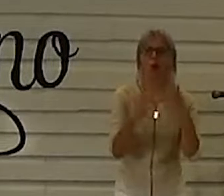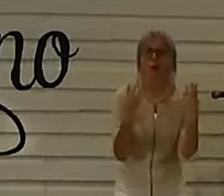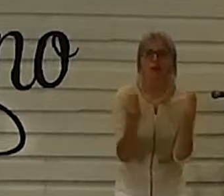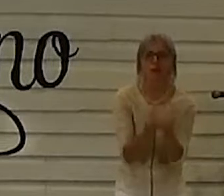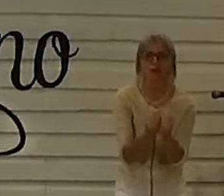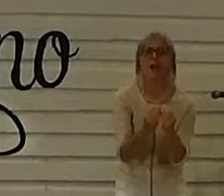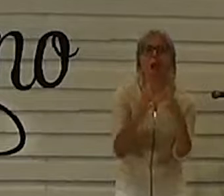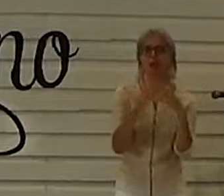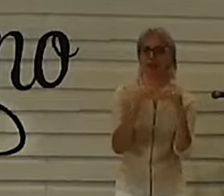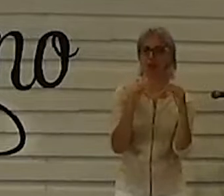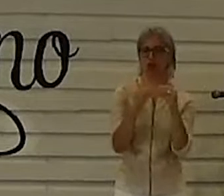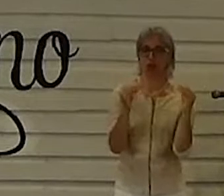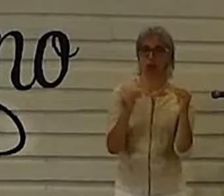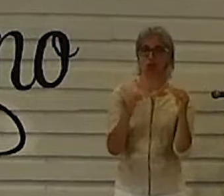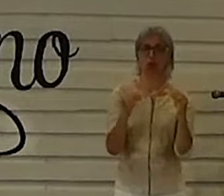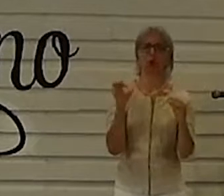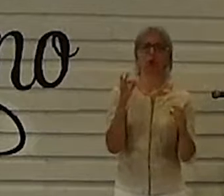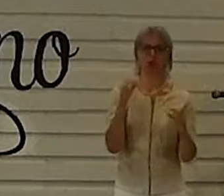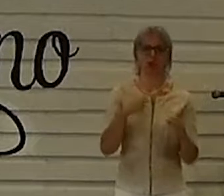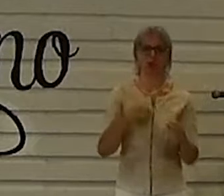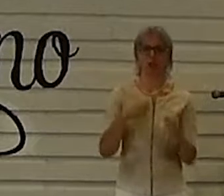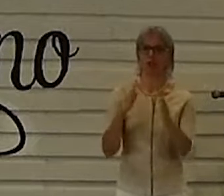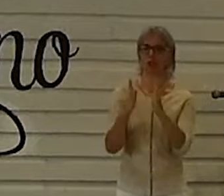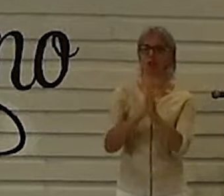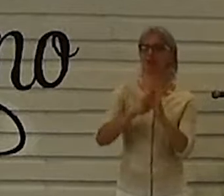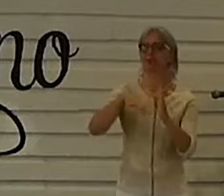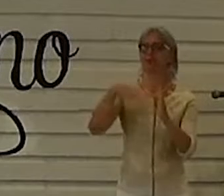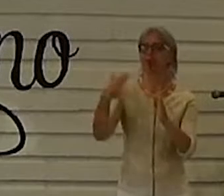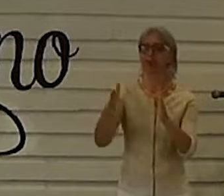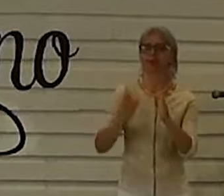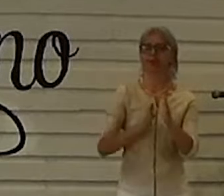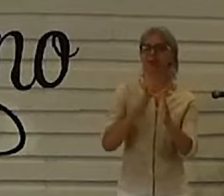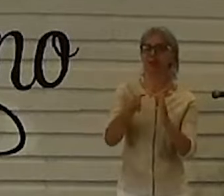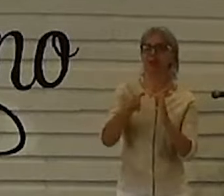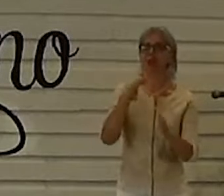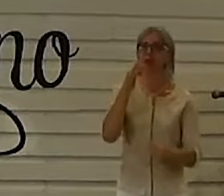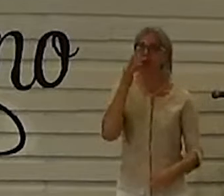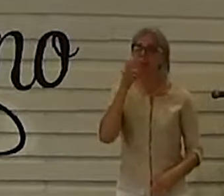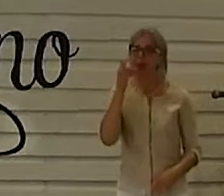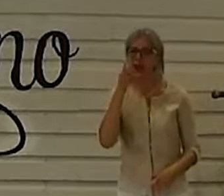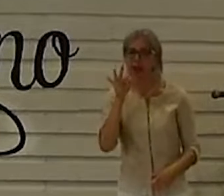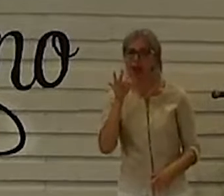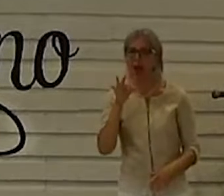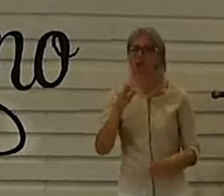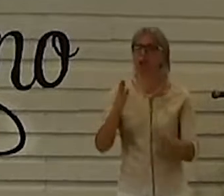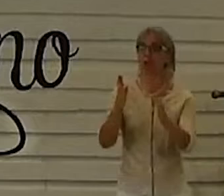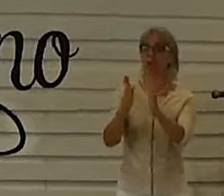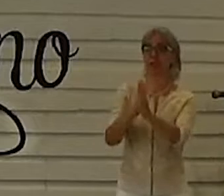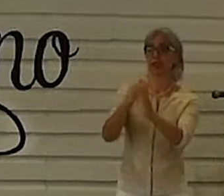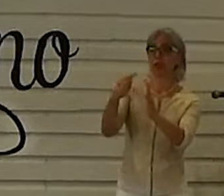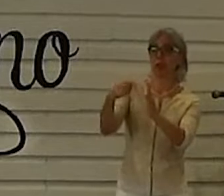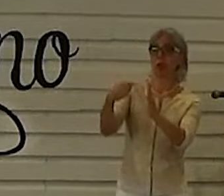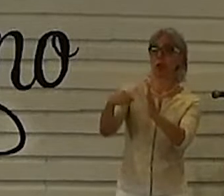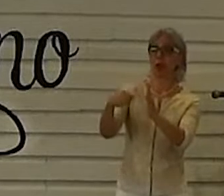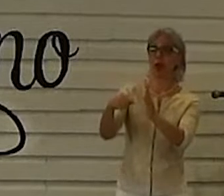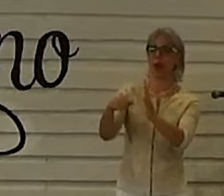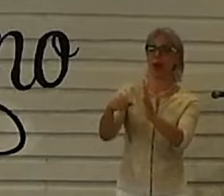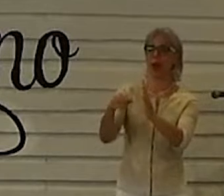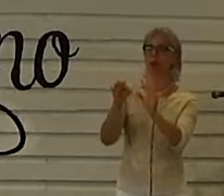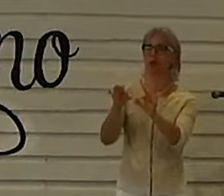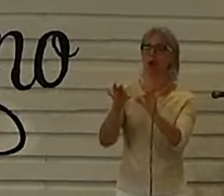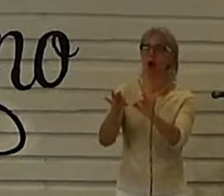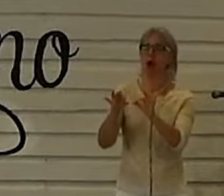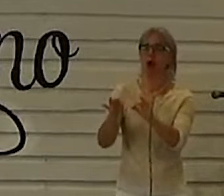A volte io vado a predicare in alcune chiese dove non sono in modo particolare pentecostali e